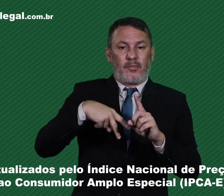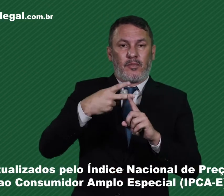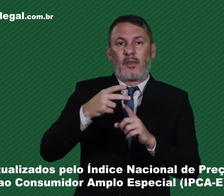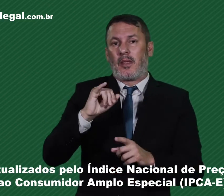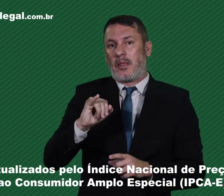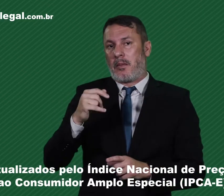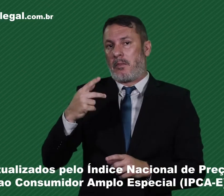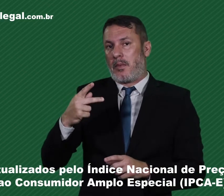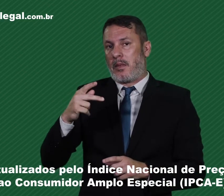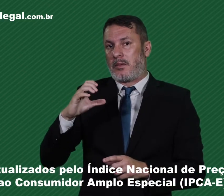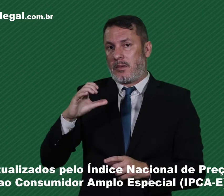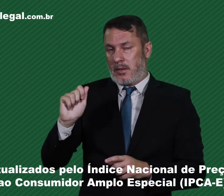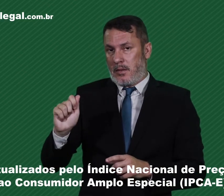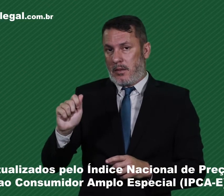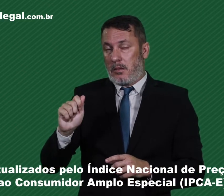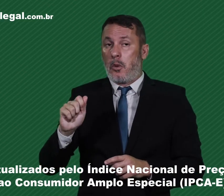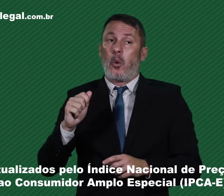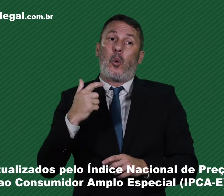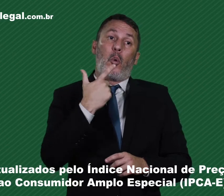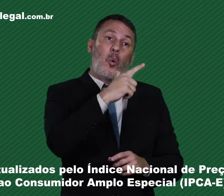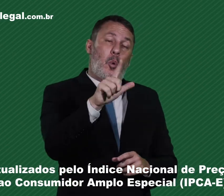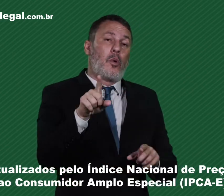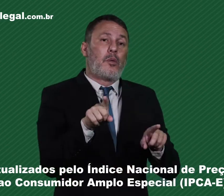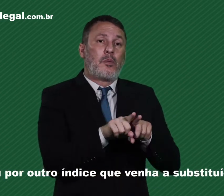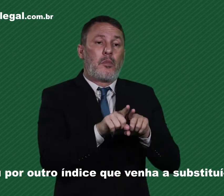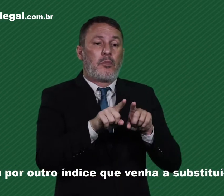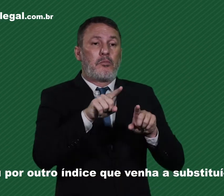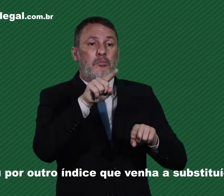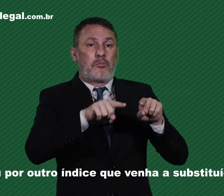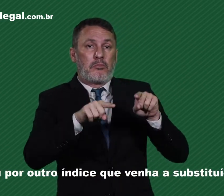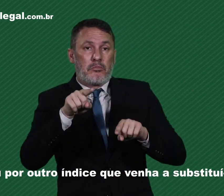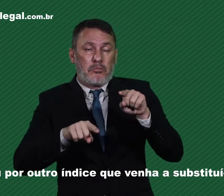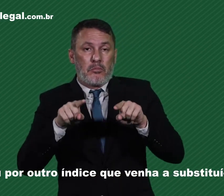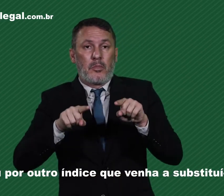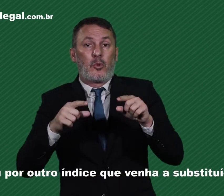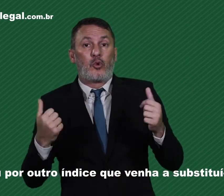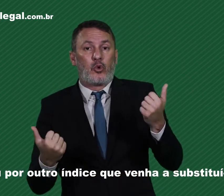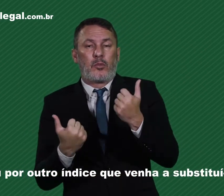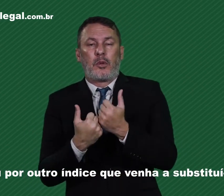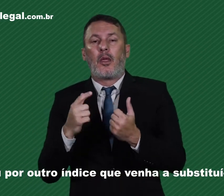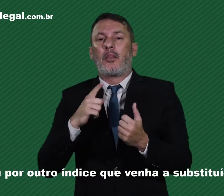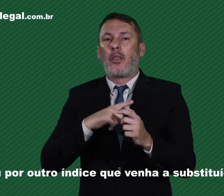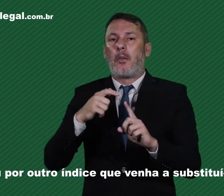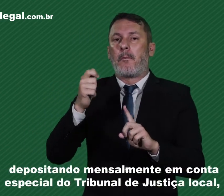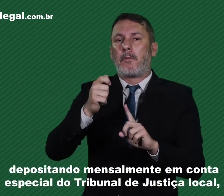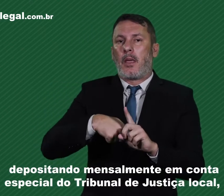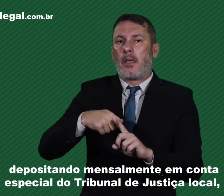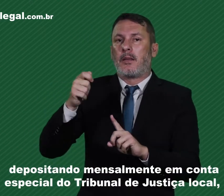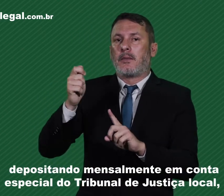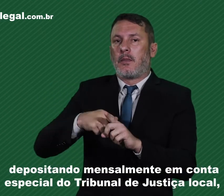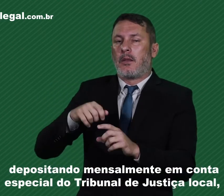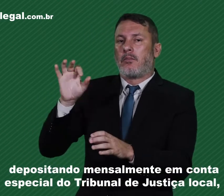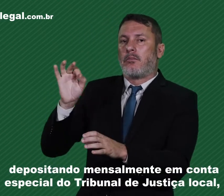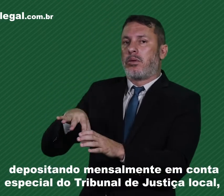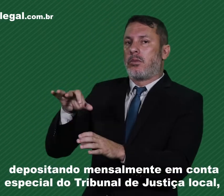amplo especial ipca-e ou por outro índice que venha a substituí-lo depositando mensalmente